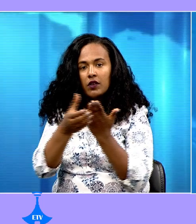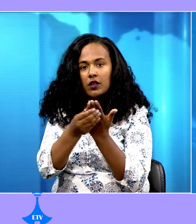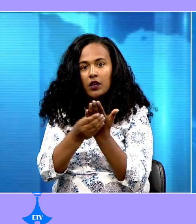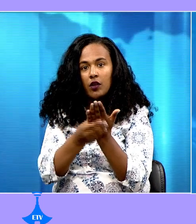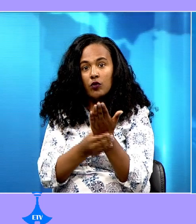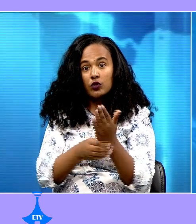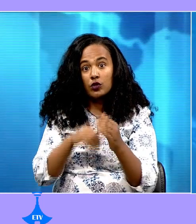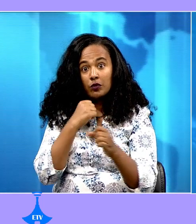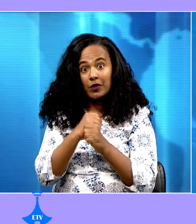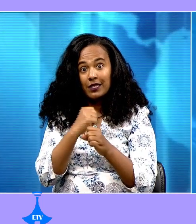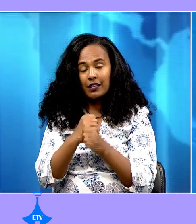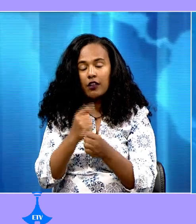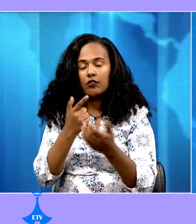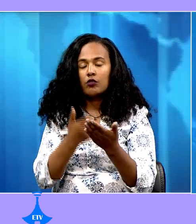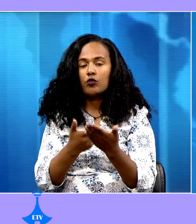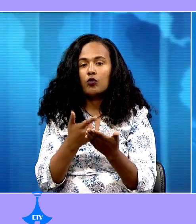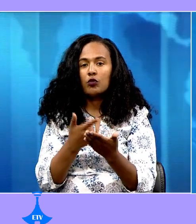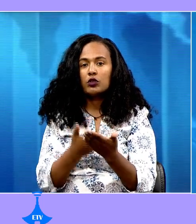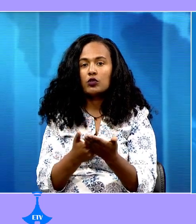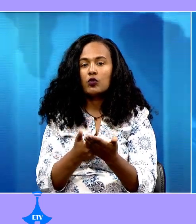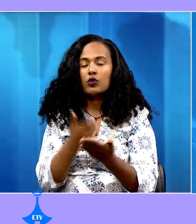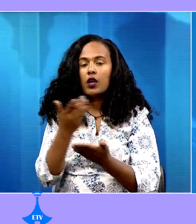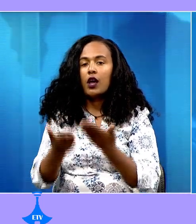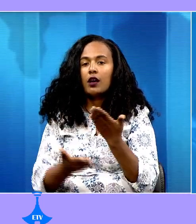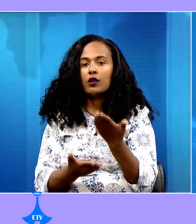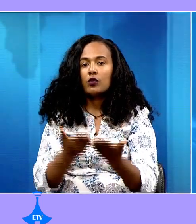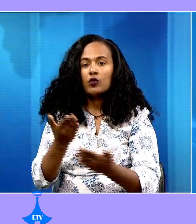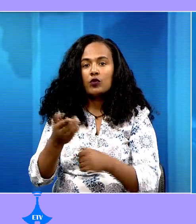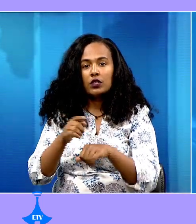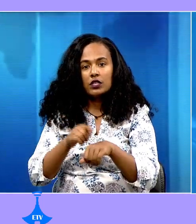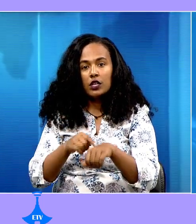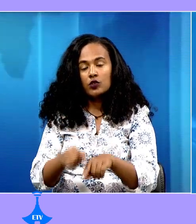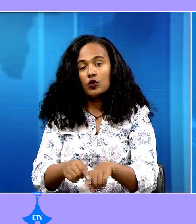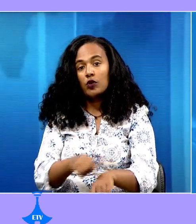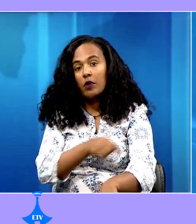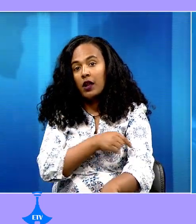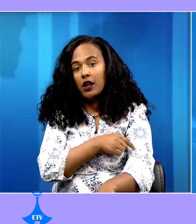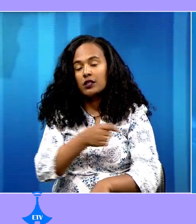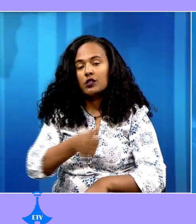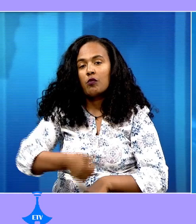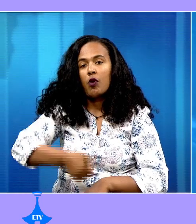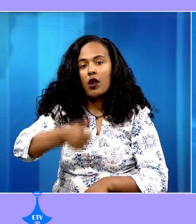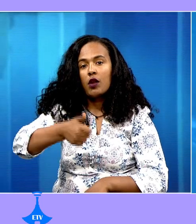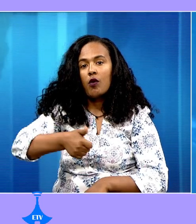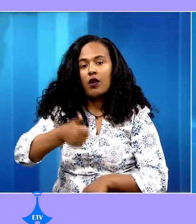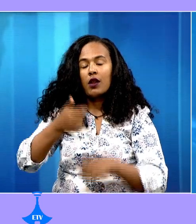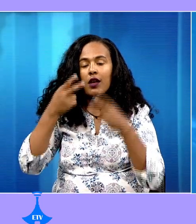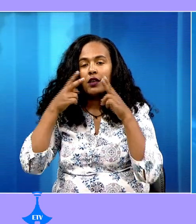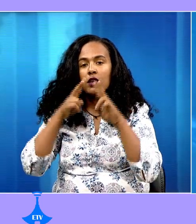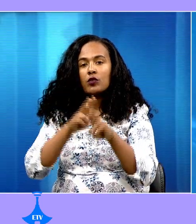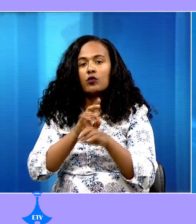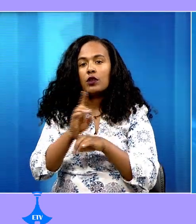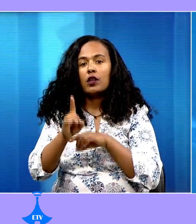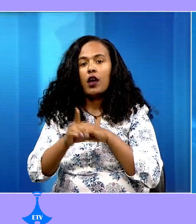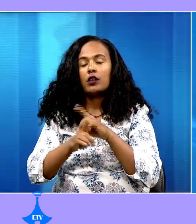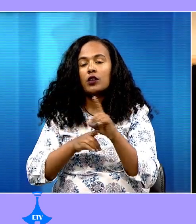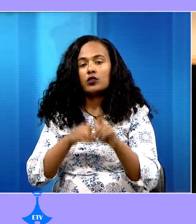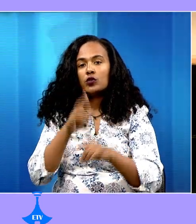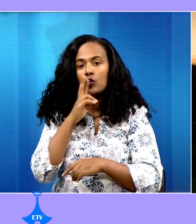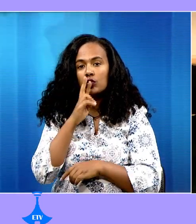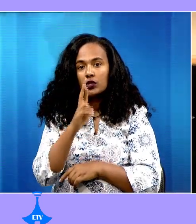ማከናወን፣ እንዲሁም በዚሁም የአገልግሎት ጊዜያቸውን ማራዘም ዋና ዋና የትኩረት አቅጣጫዎቻችን